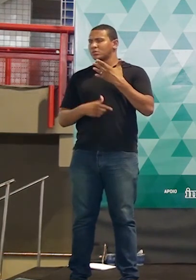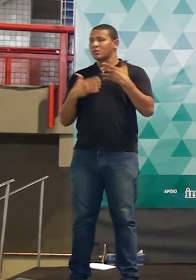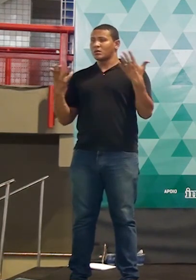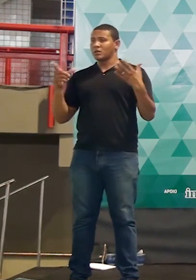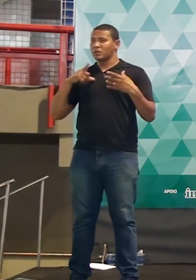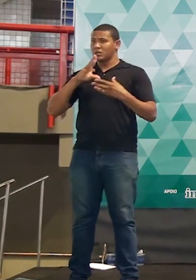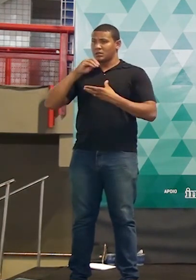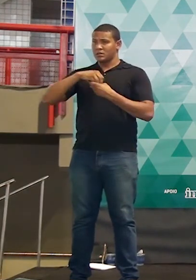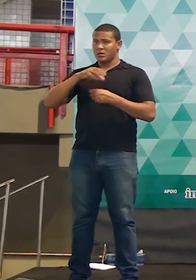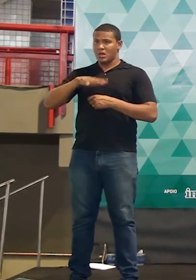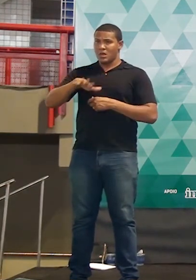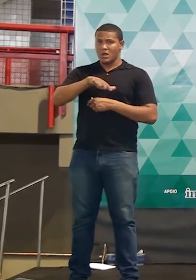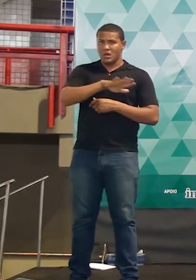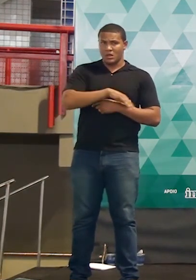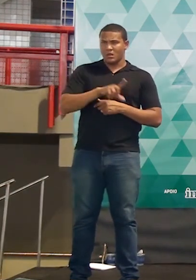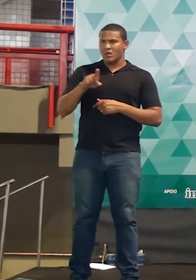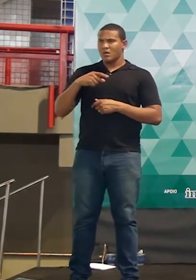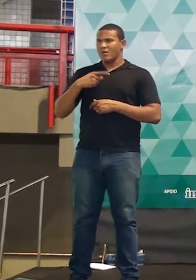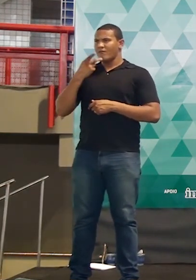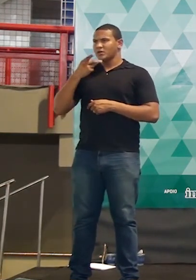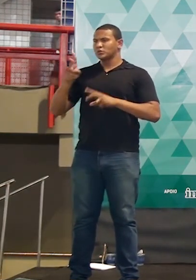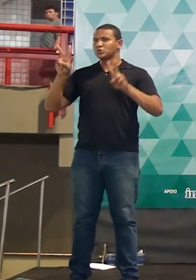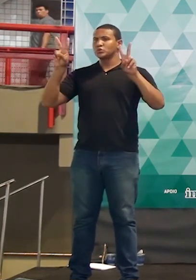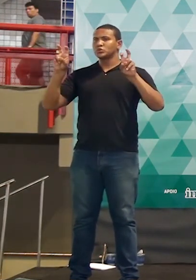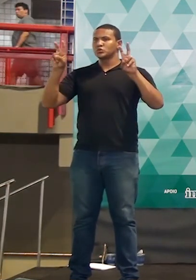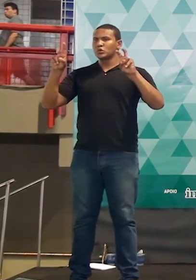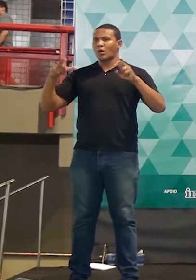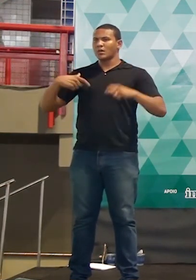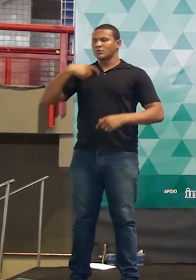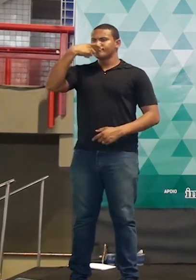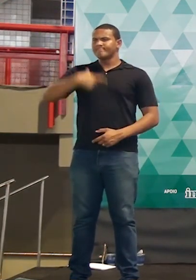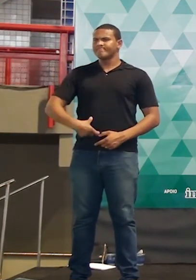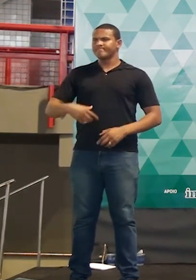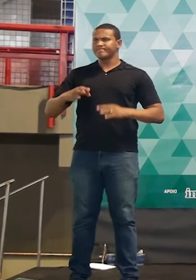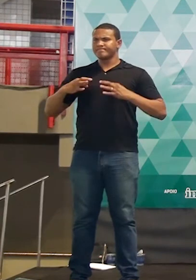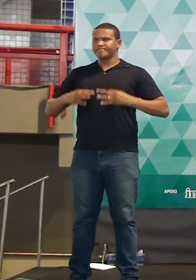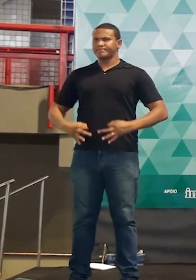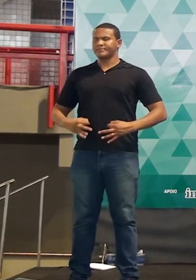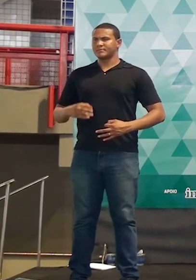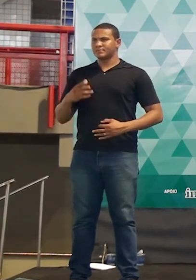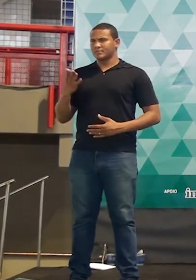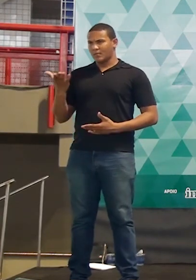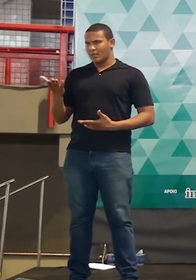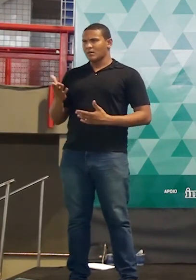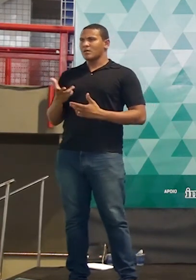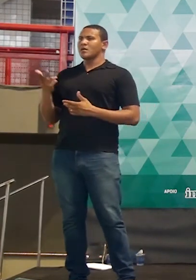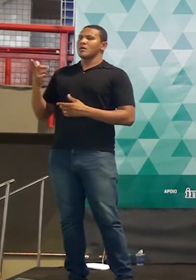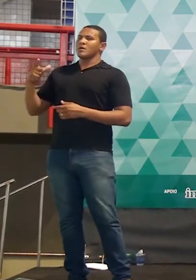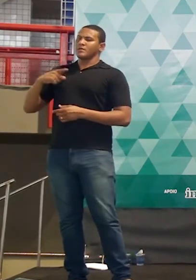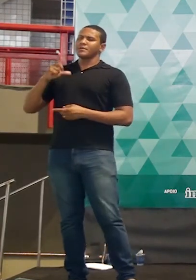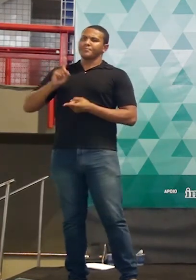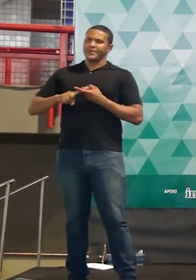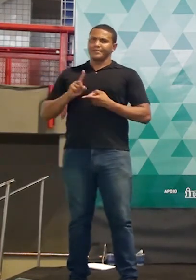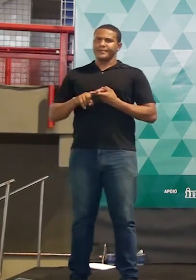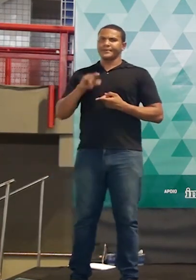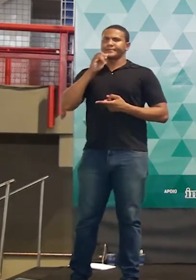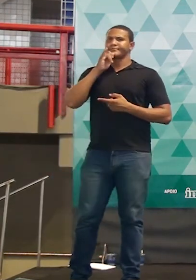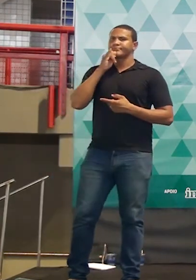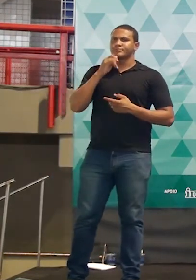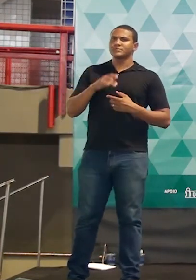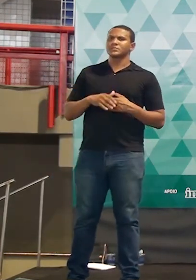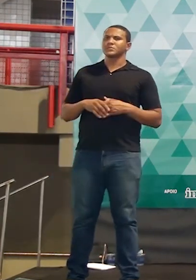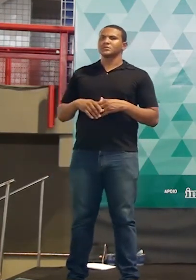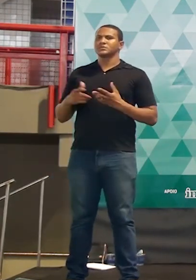ele trabalha a questão do comportamento. A gente tem também a área tecnológica. As redações de hoje,